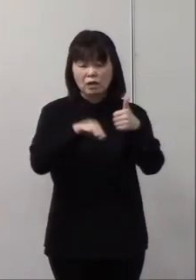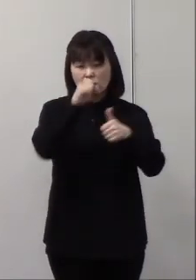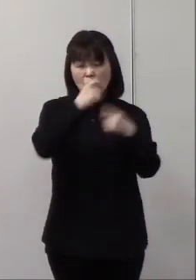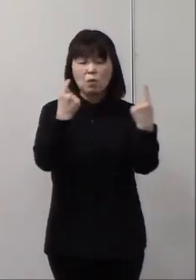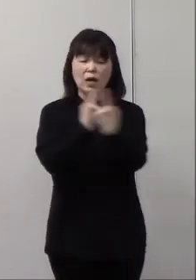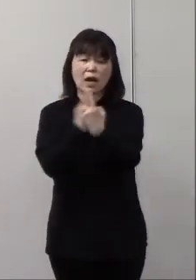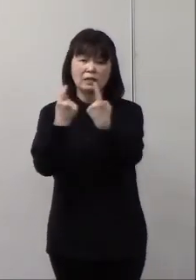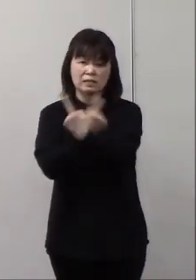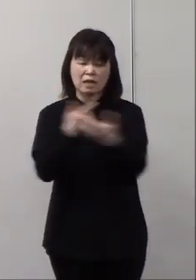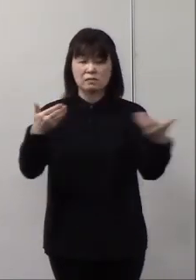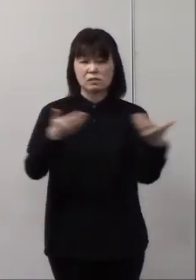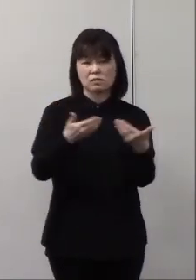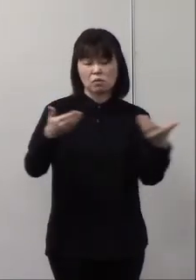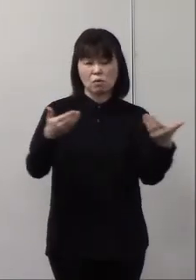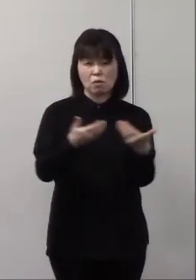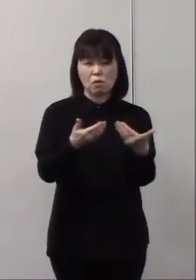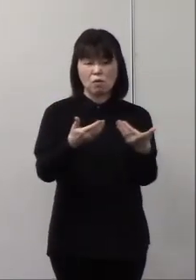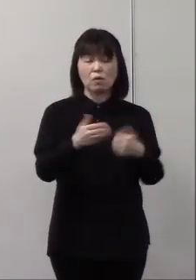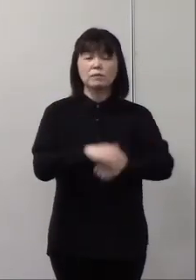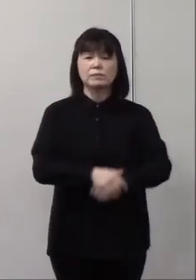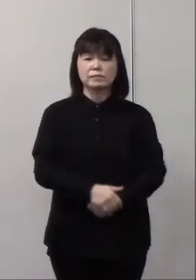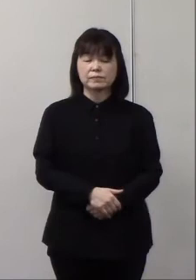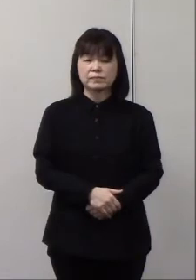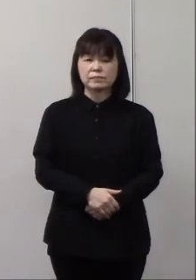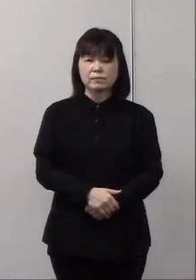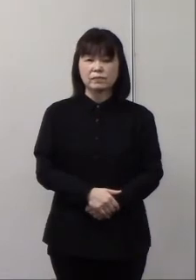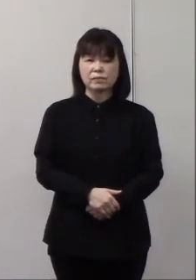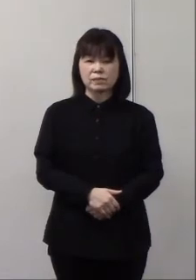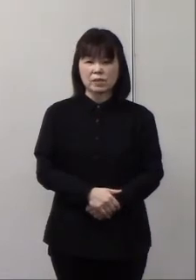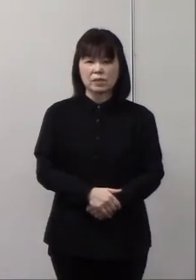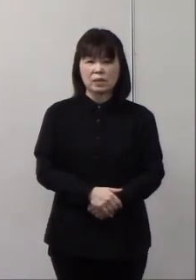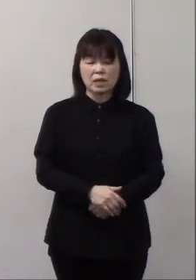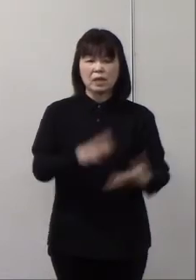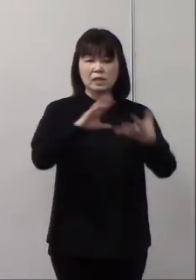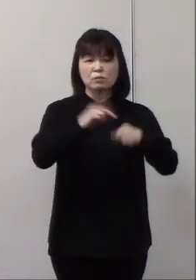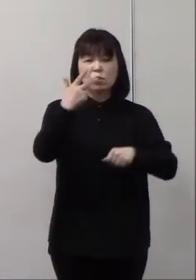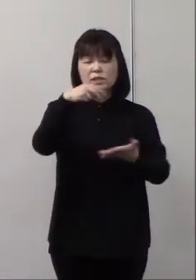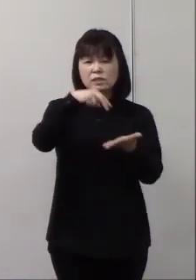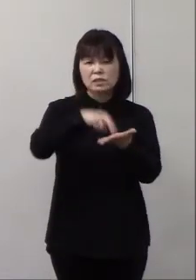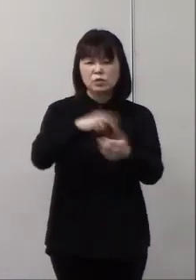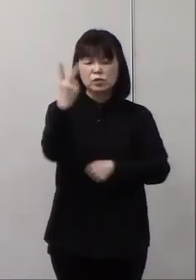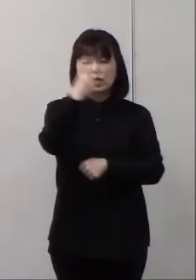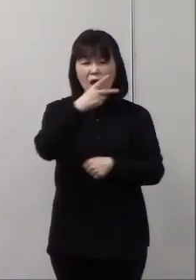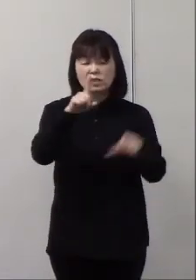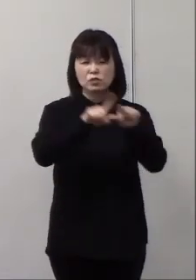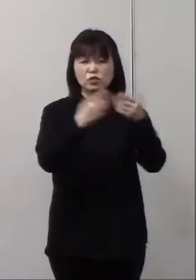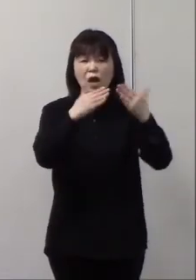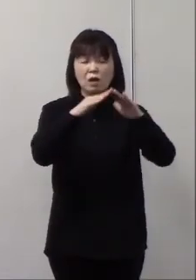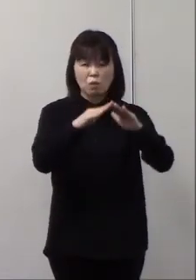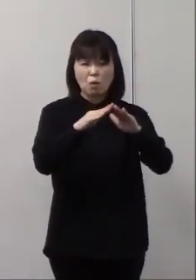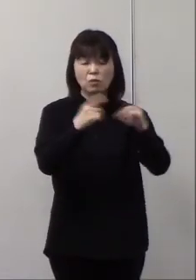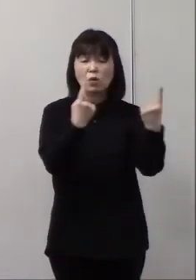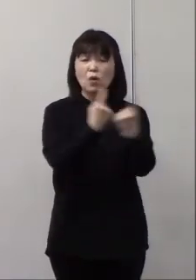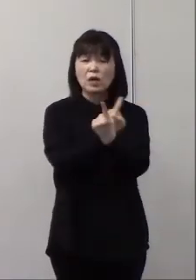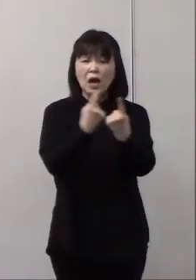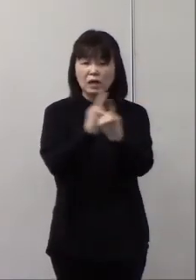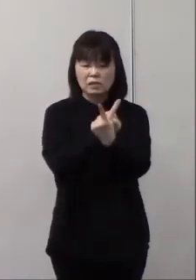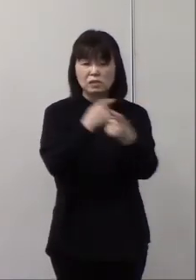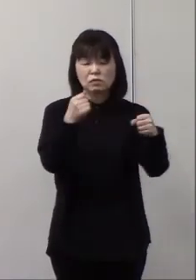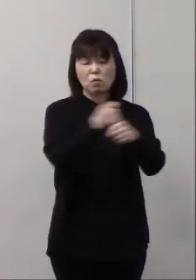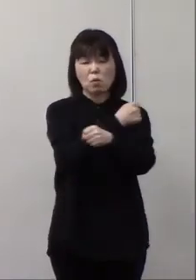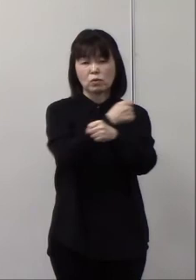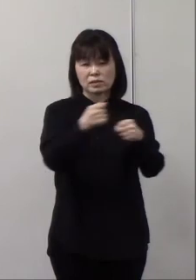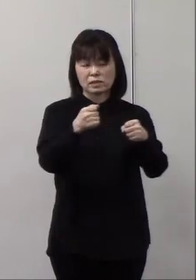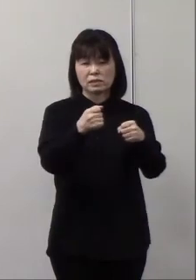で、これから出雲市立第二中学校の改築工事、